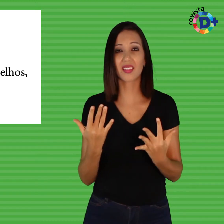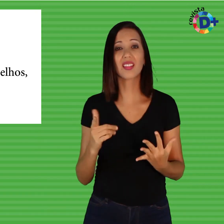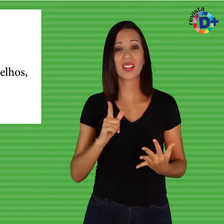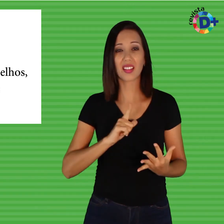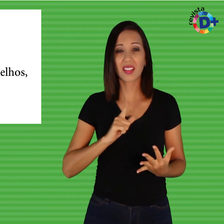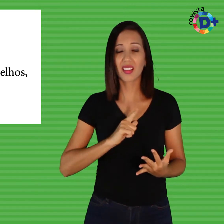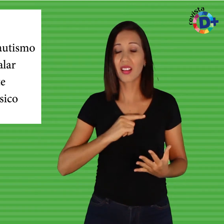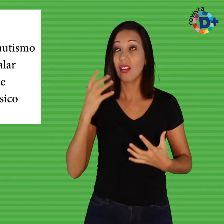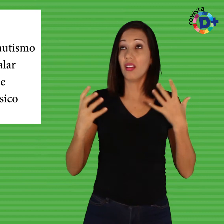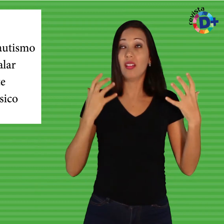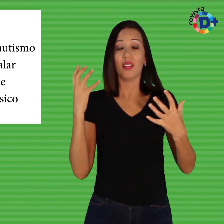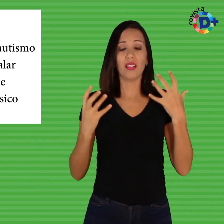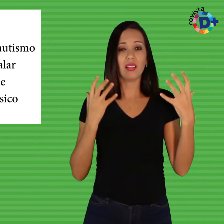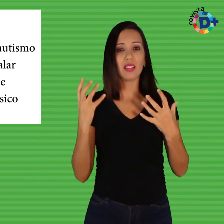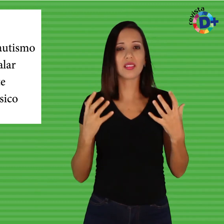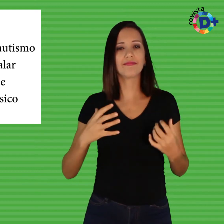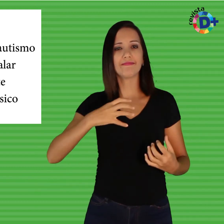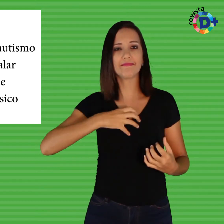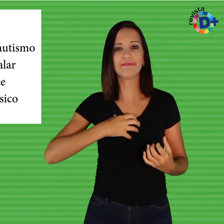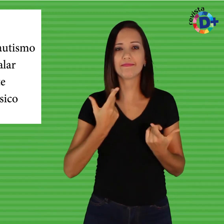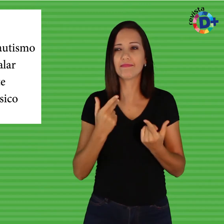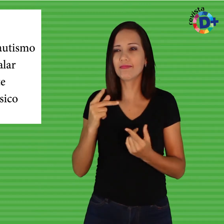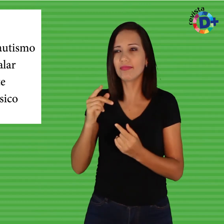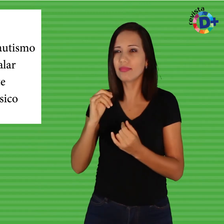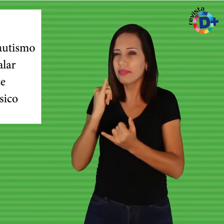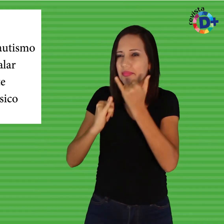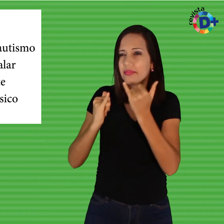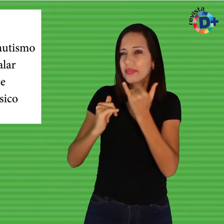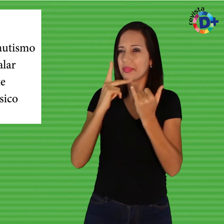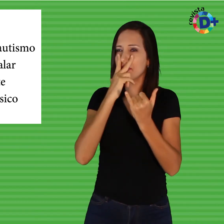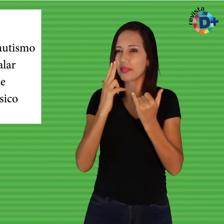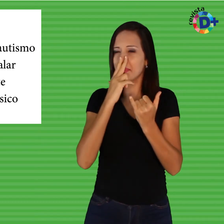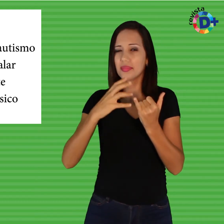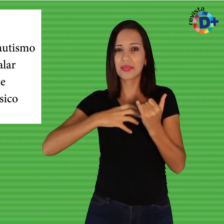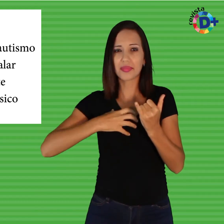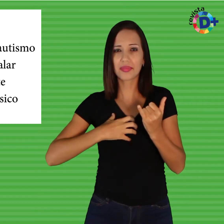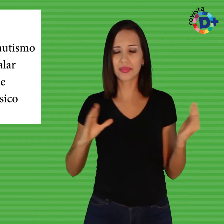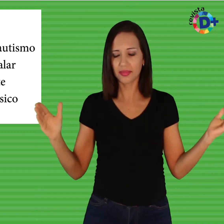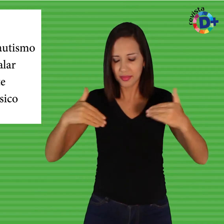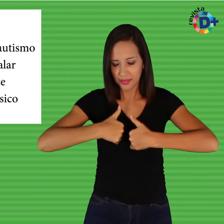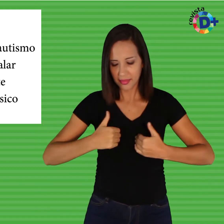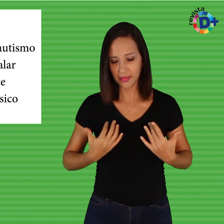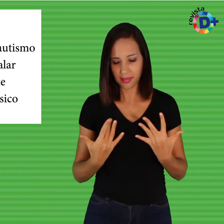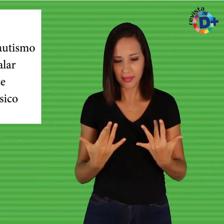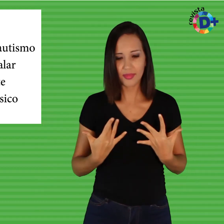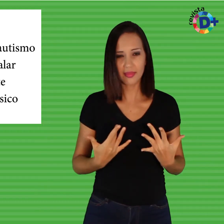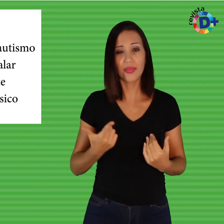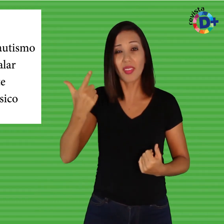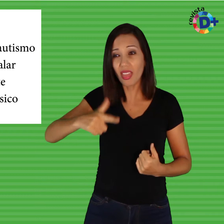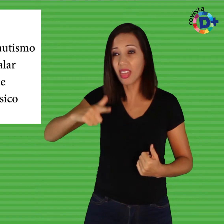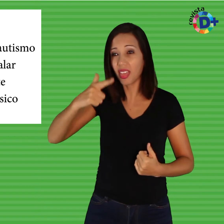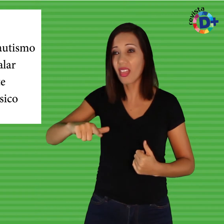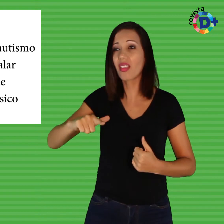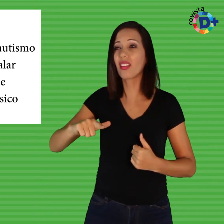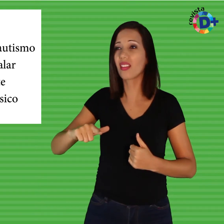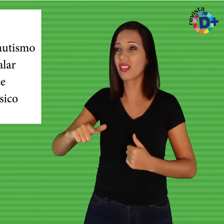convulsões, comportamento similar ao autismo, repete informações ao falar e se confunde